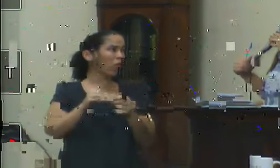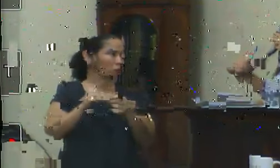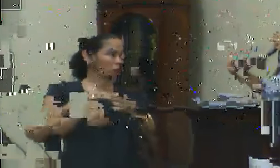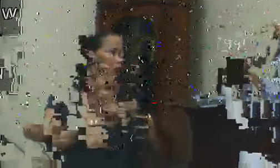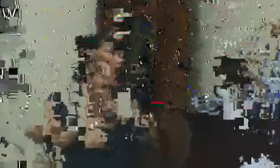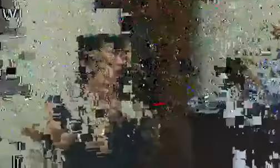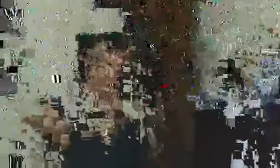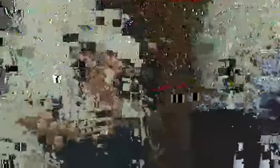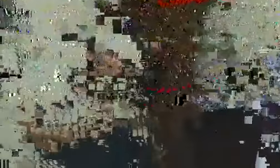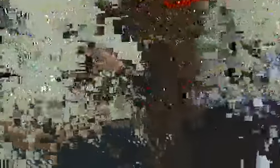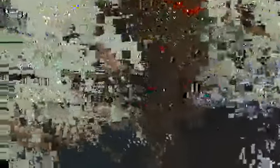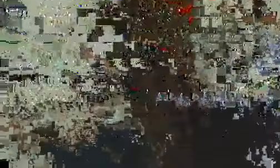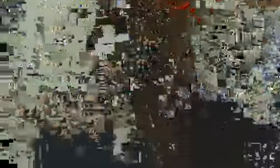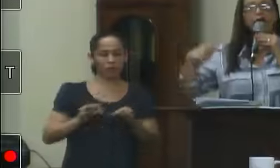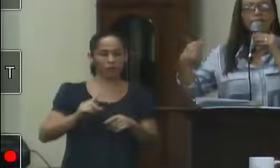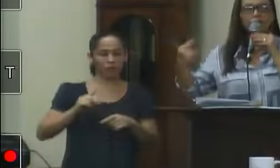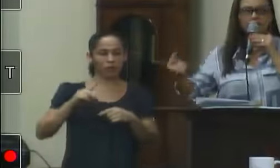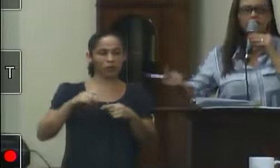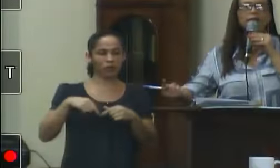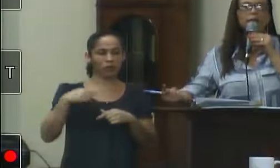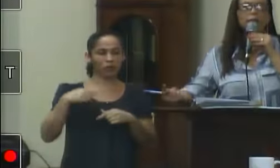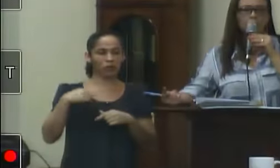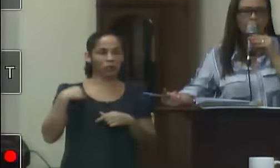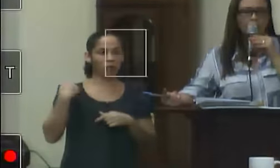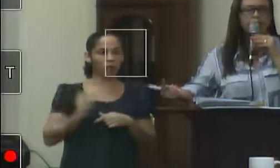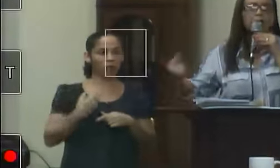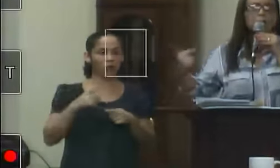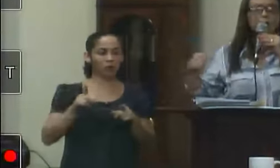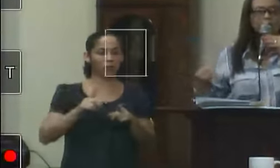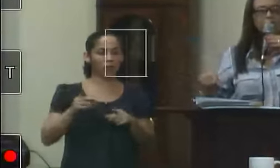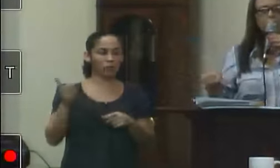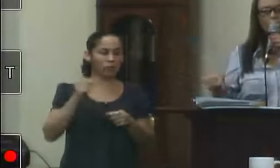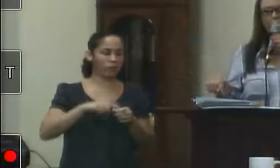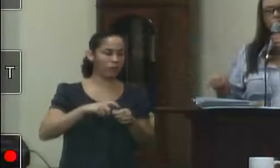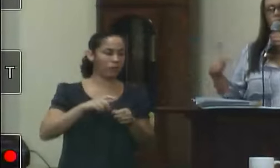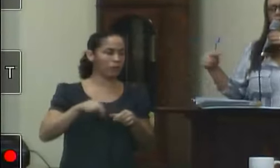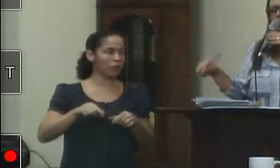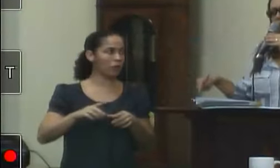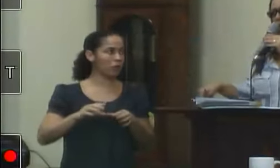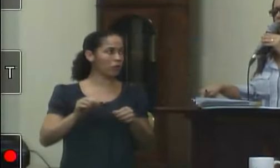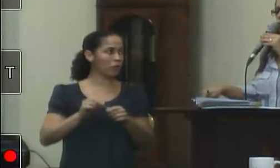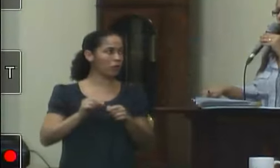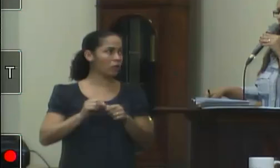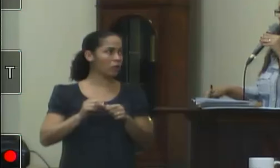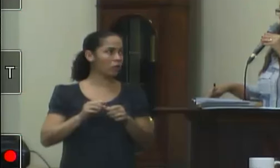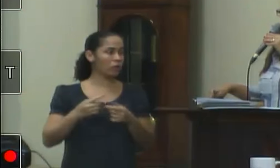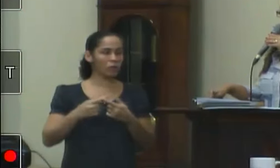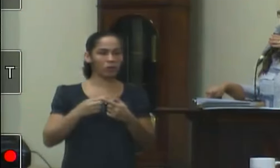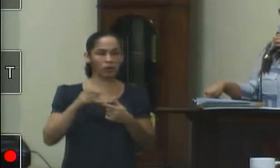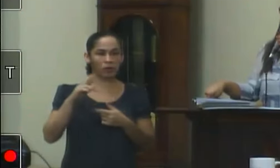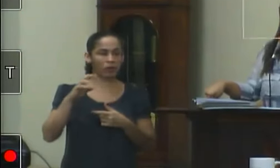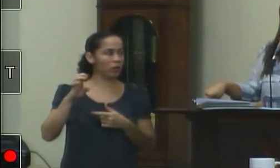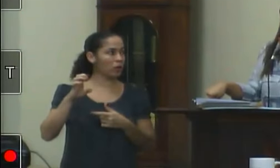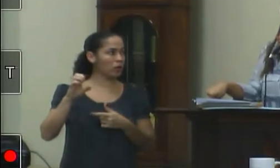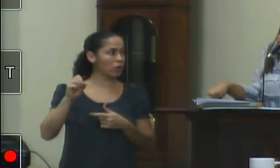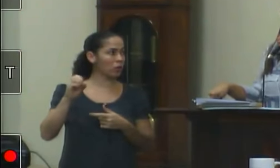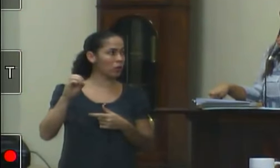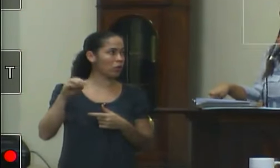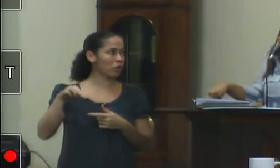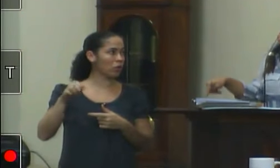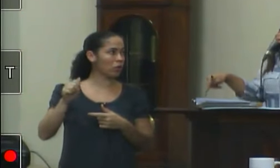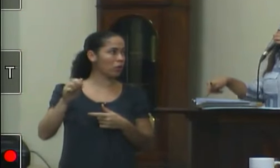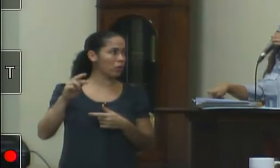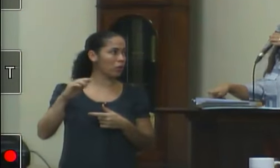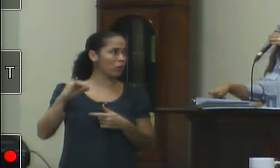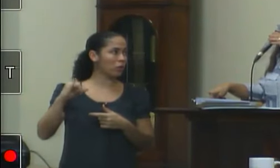licitação. Os que não vieram, nós estamos refazendo agora, principalmente da ressonância de cintilografia